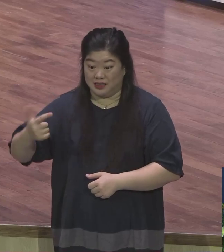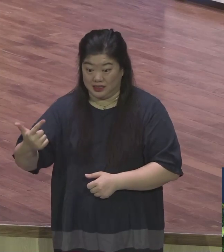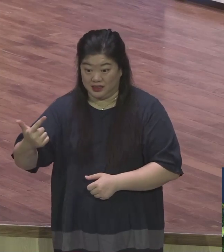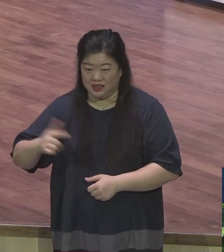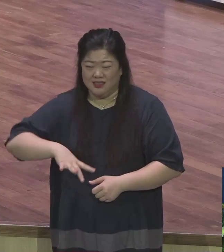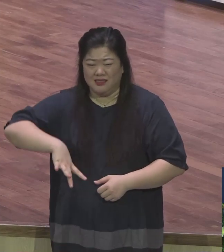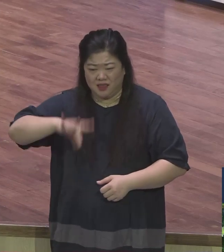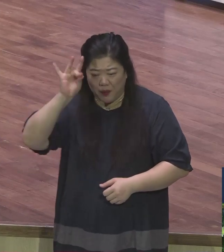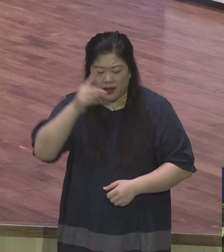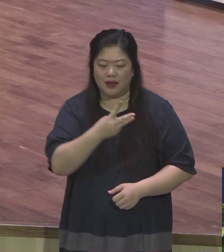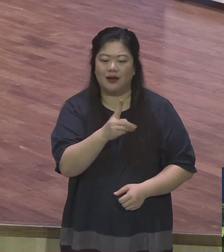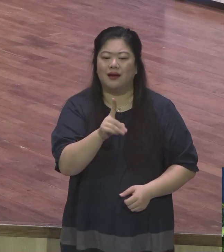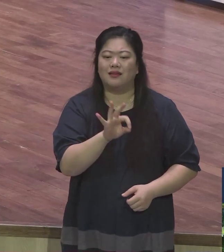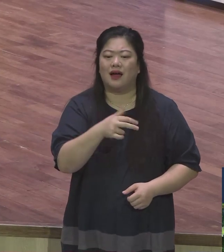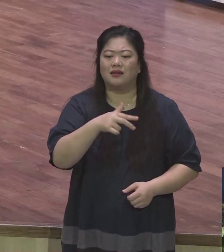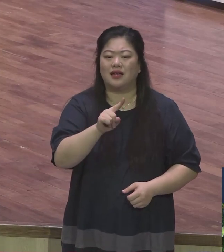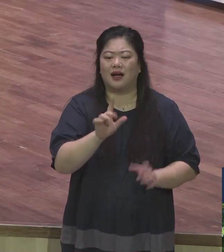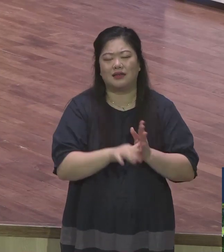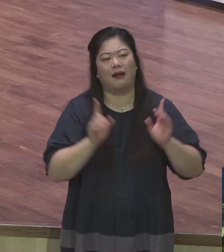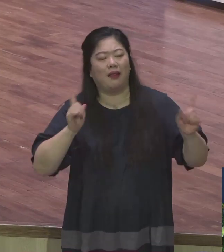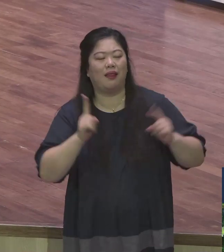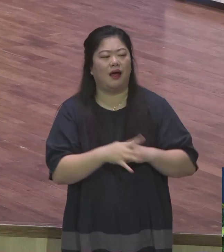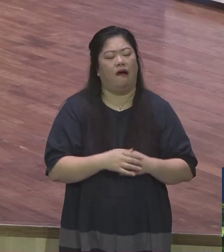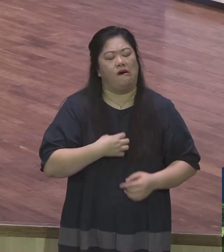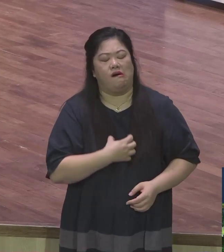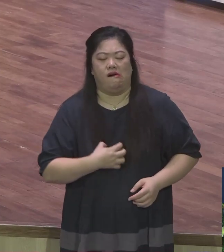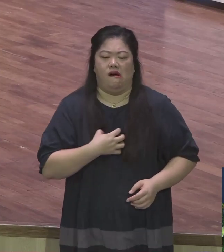어거스턴으로 바뀌는 말씀의 얘기죠.